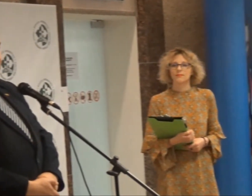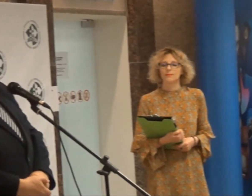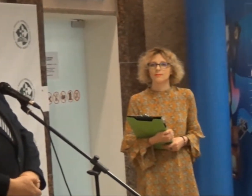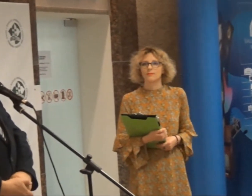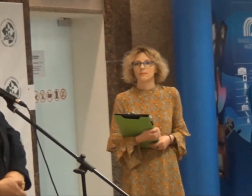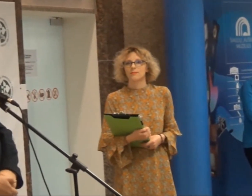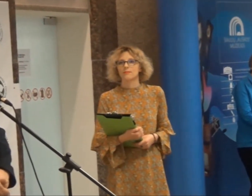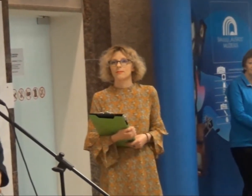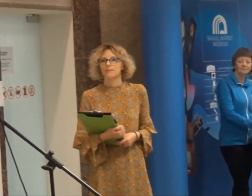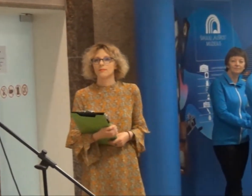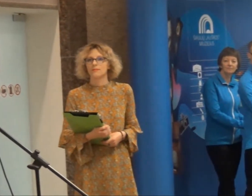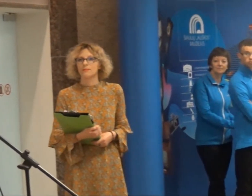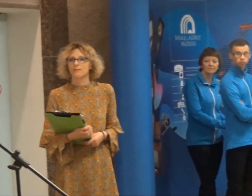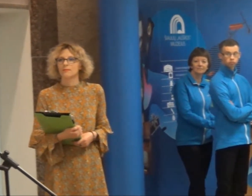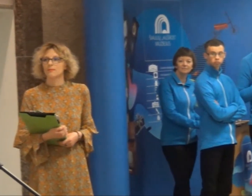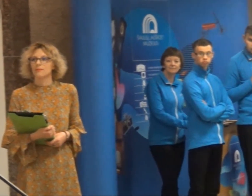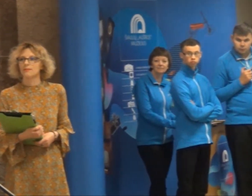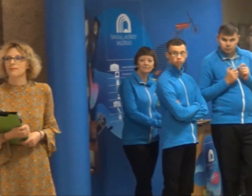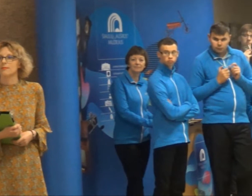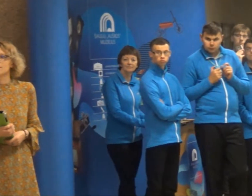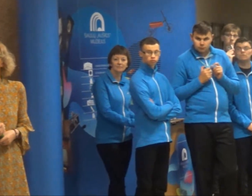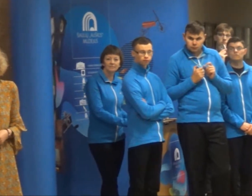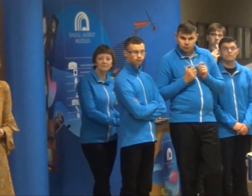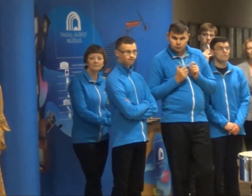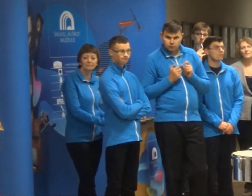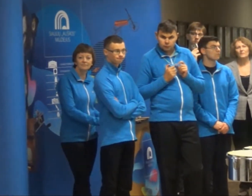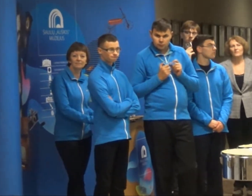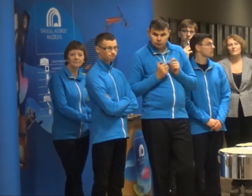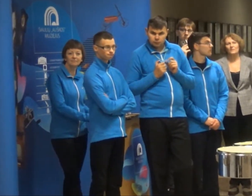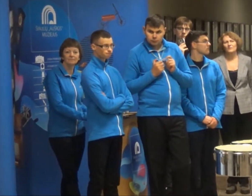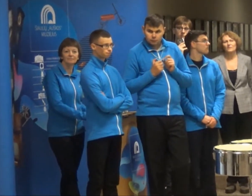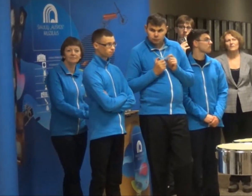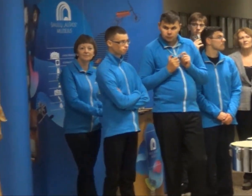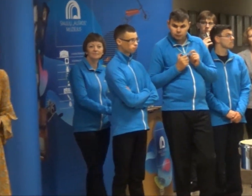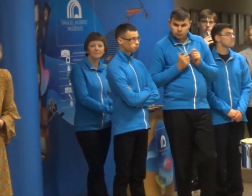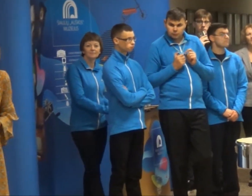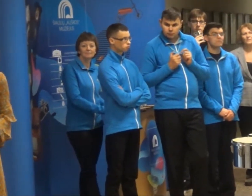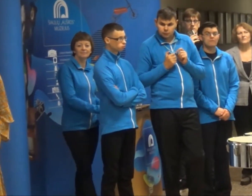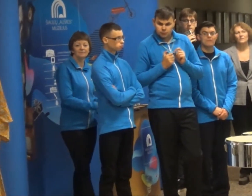Juozo Tumo Vaižganto metai, ir pasaulio lietuvių metai.